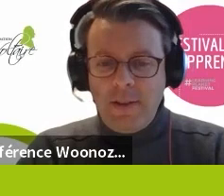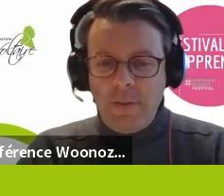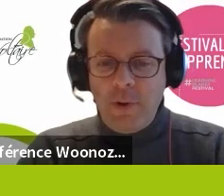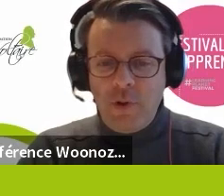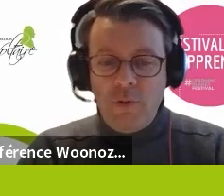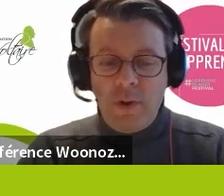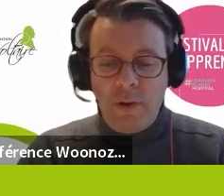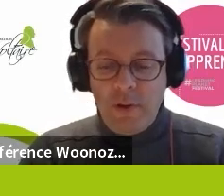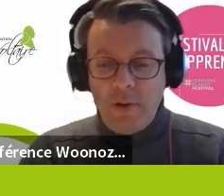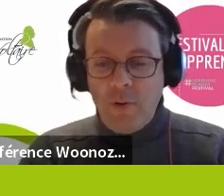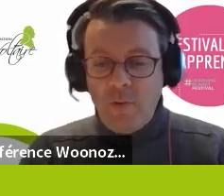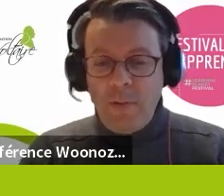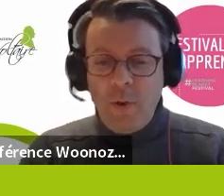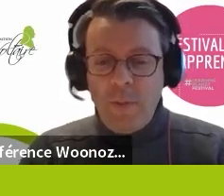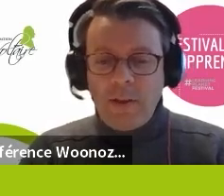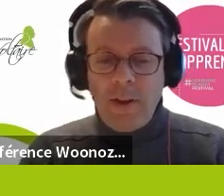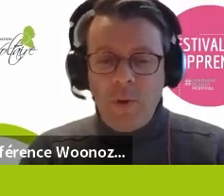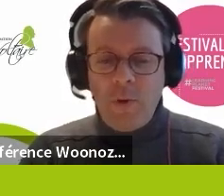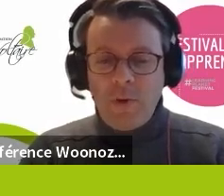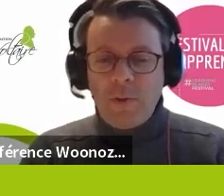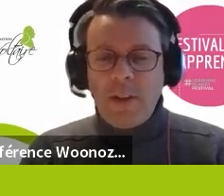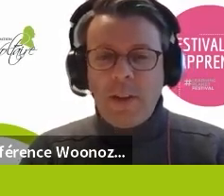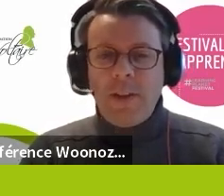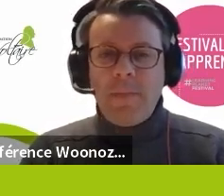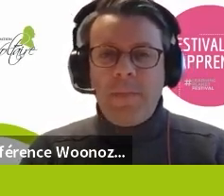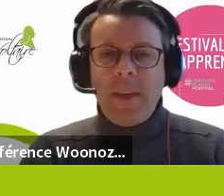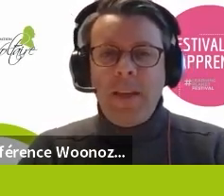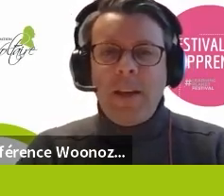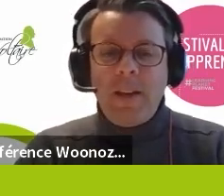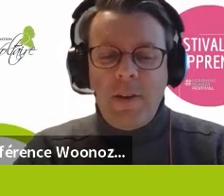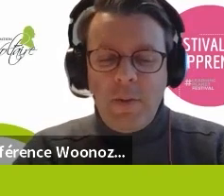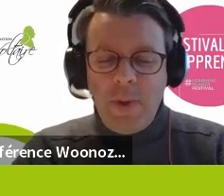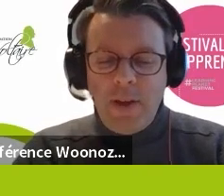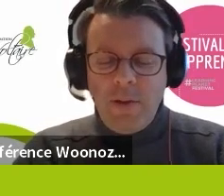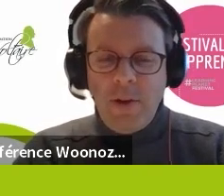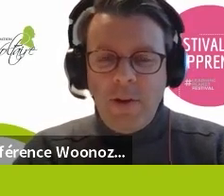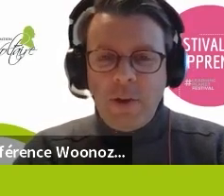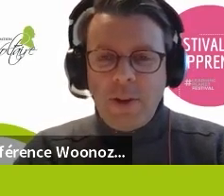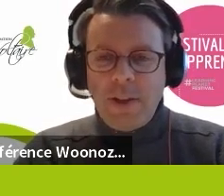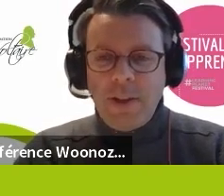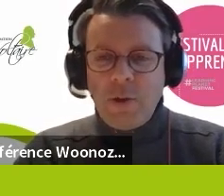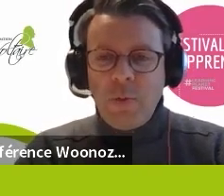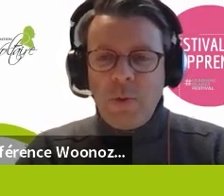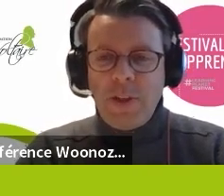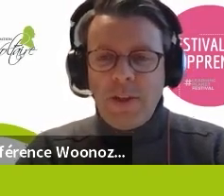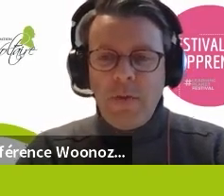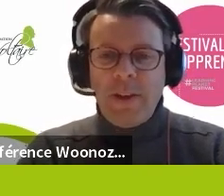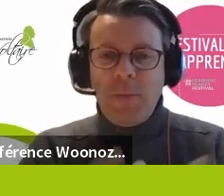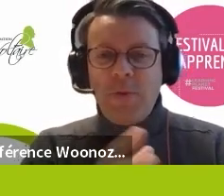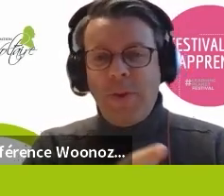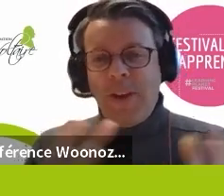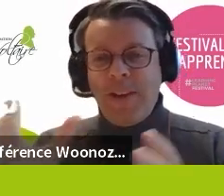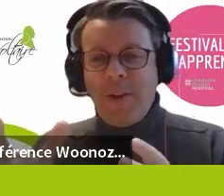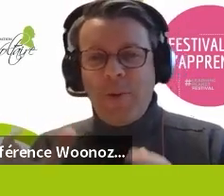Et puis tu es toi-même personnellement concernée par la surdité. Est-ce que tu peux nous dire,